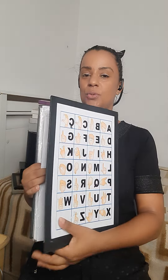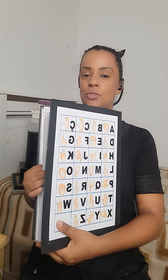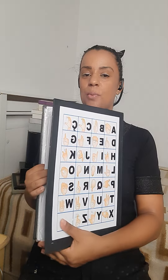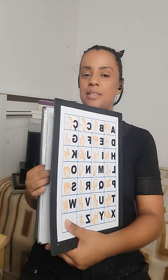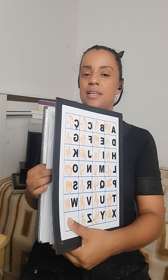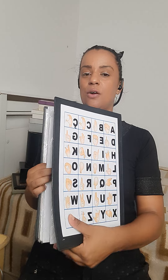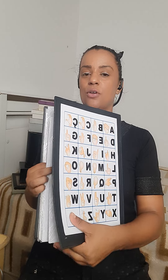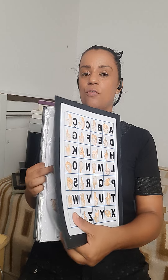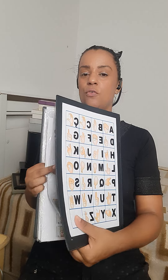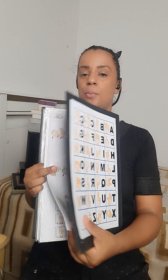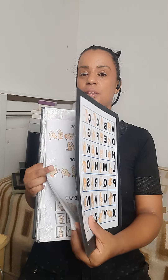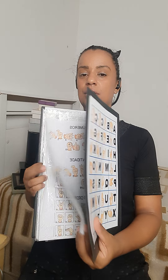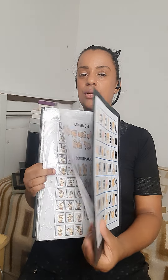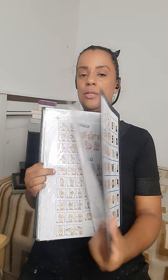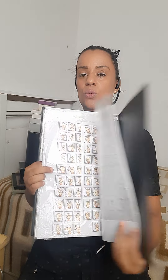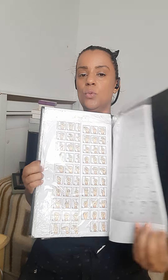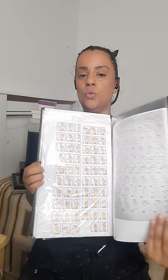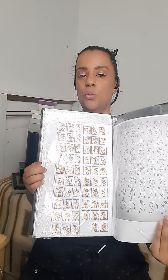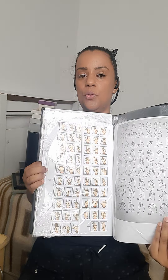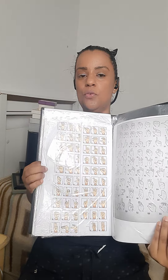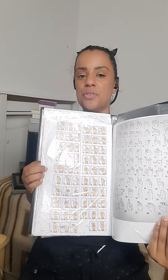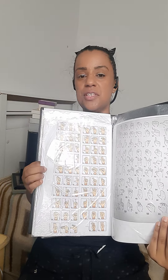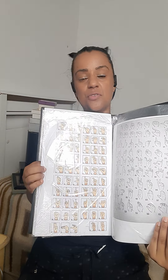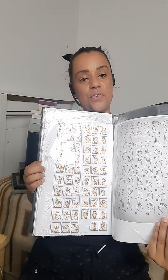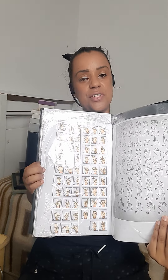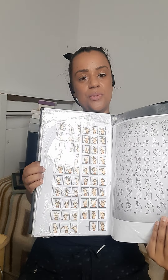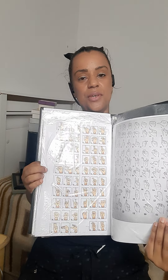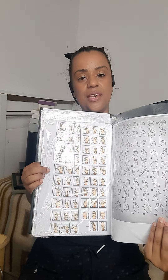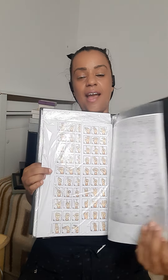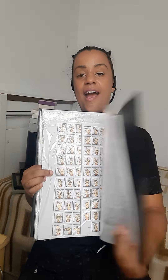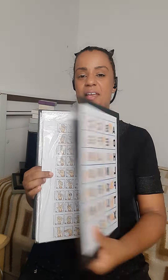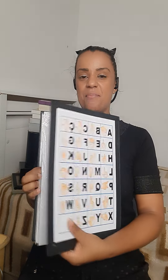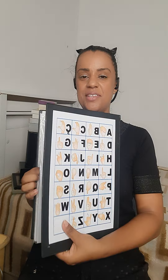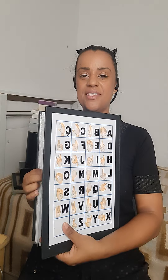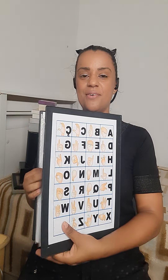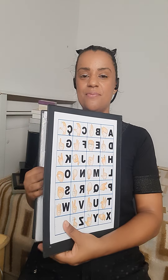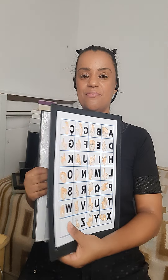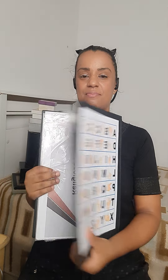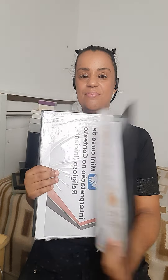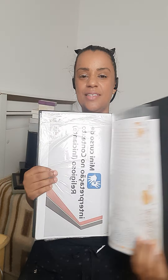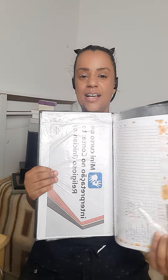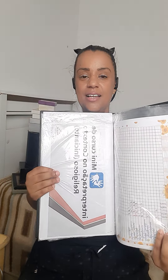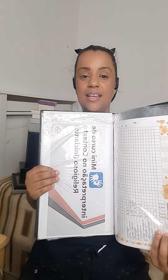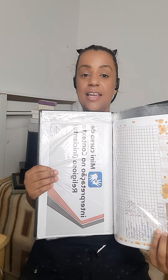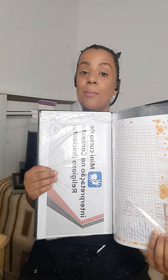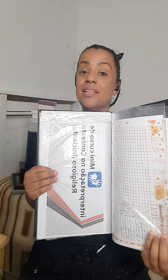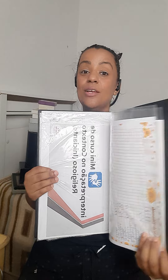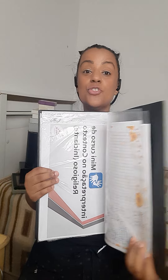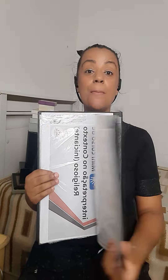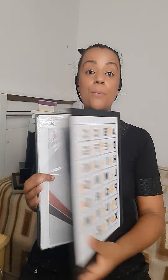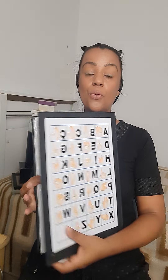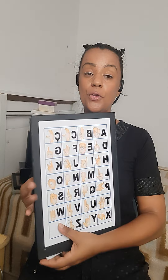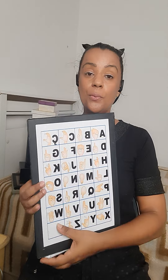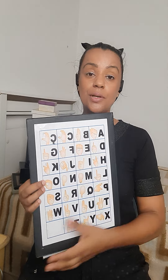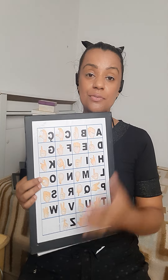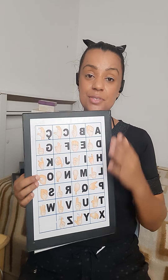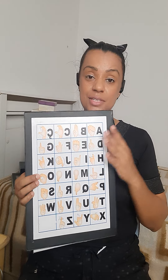Todo o material que eu vou mandando ali no grupo, vocês vão fazendo o quê? A impressão, tá? Material de apoio para